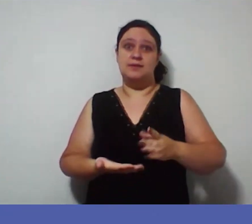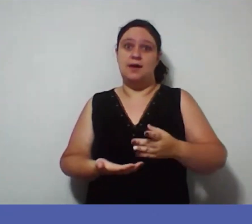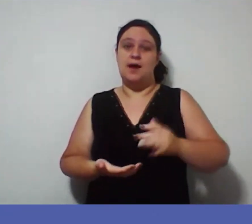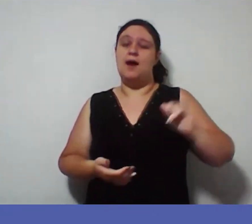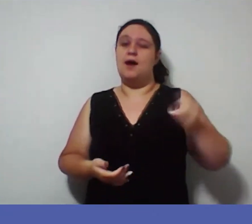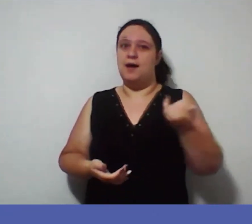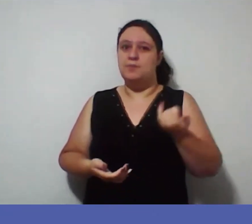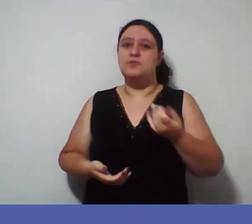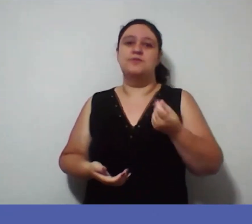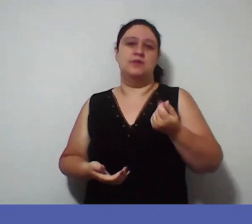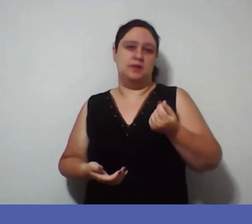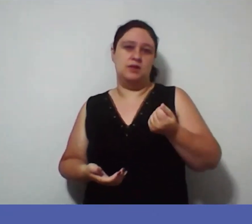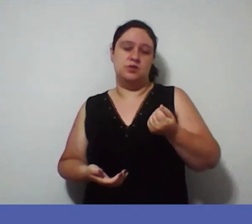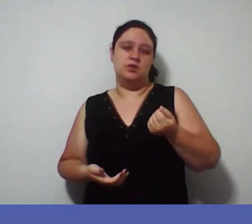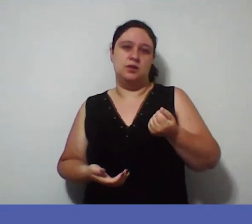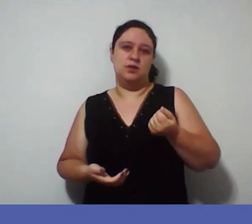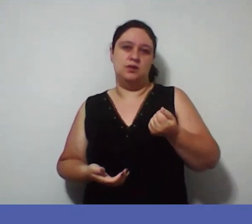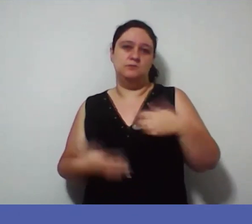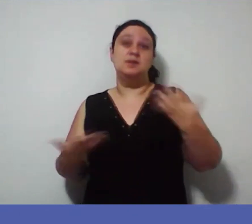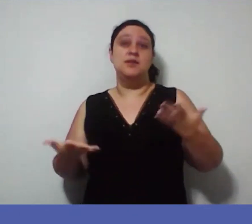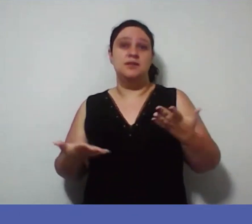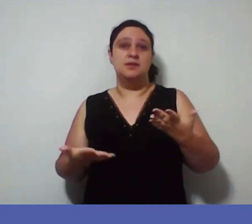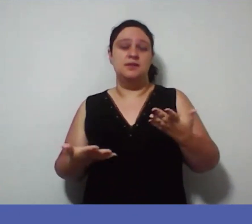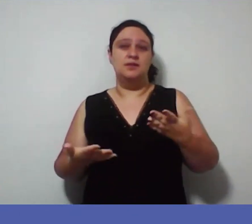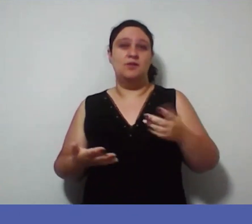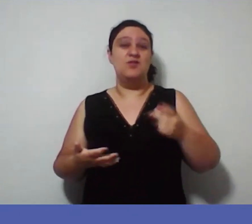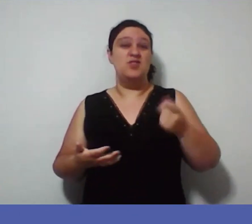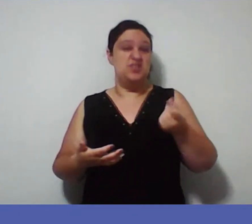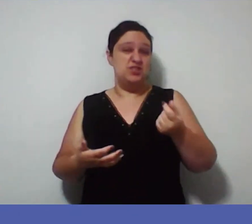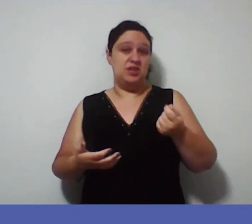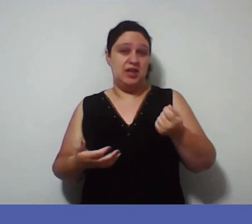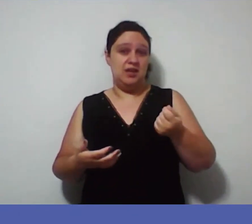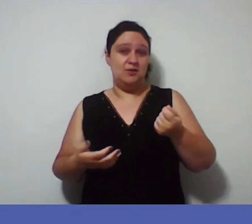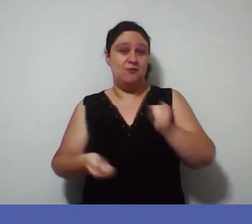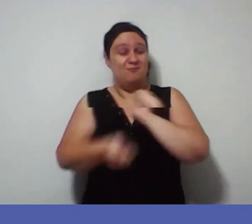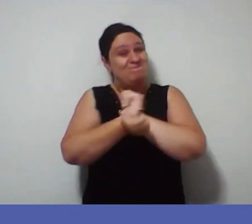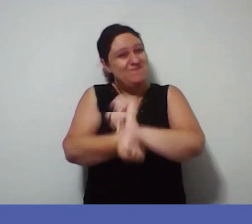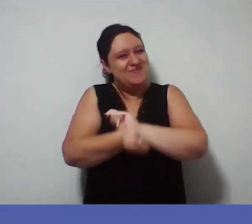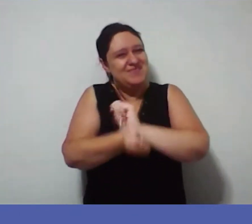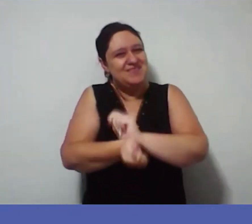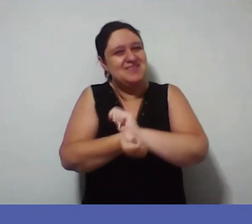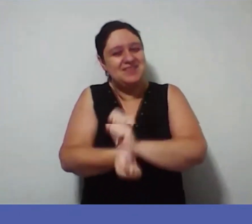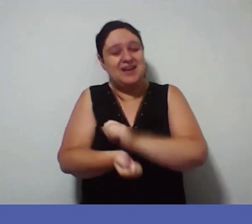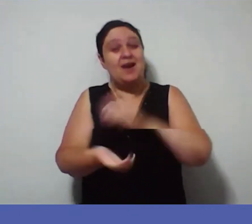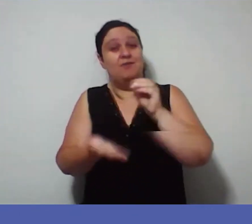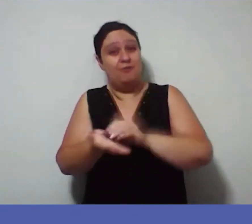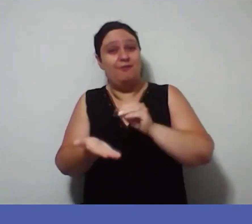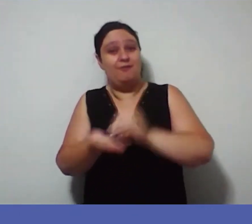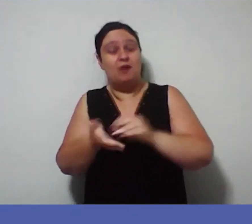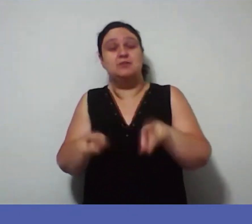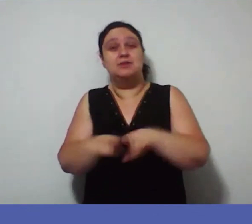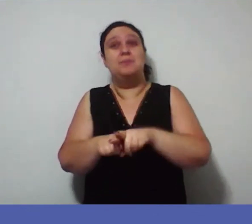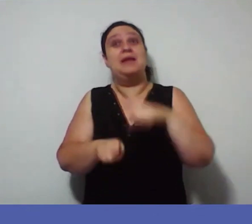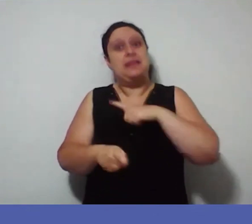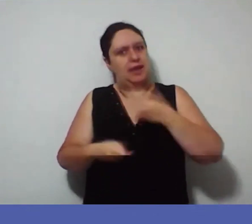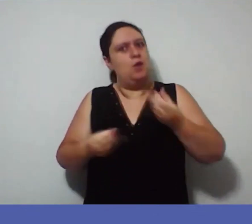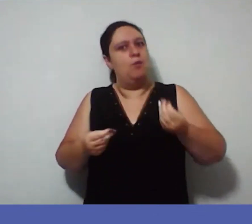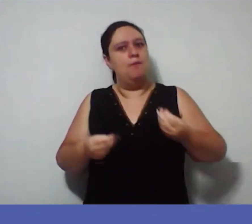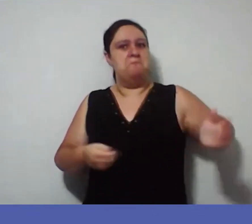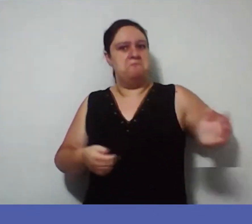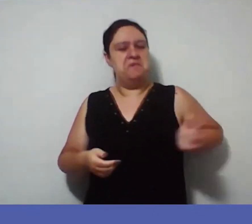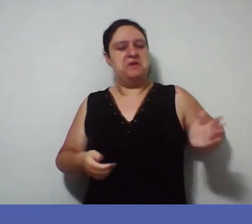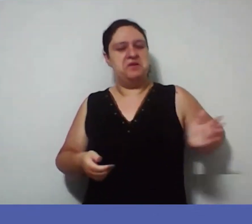não te liberta nem quando falta e nem quando sobra. Não é verdade? Por isso, irmãos, não precisa